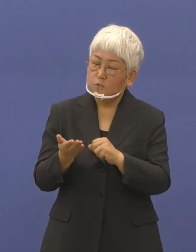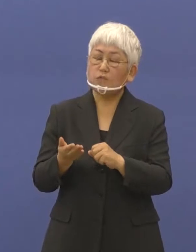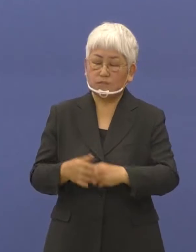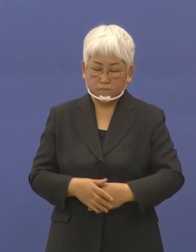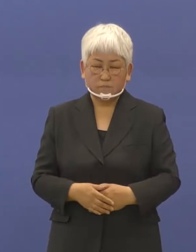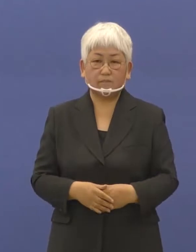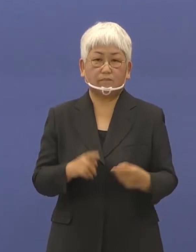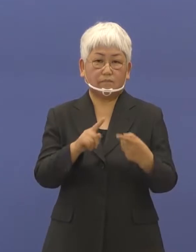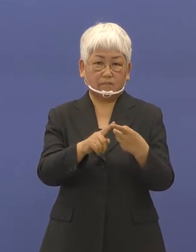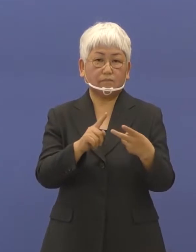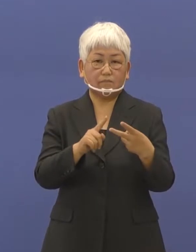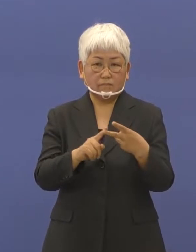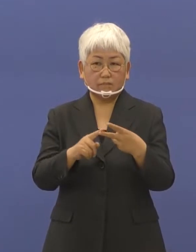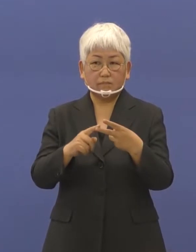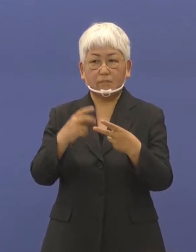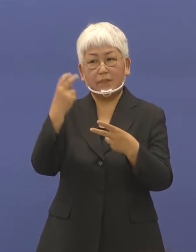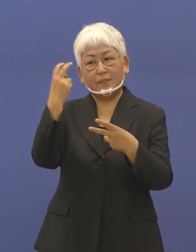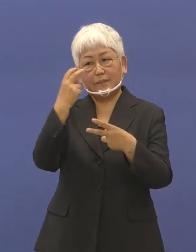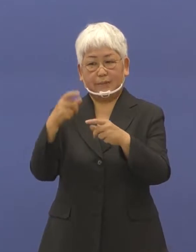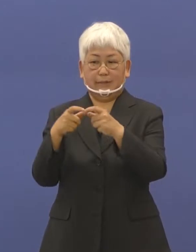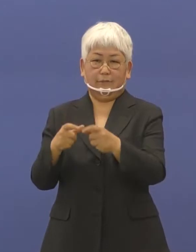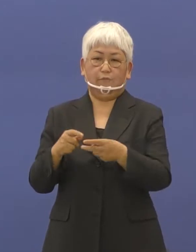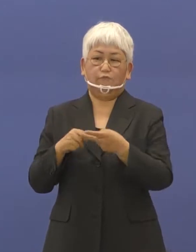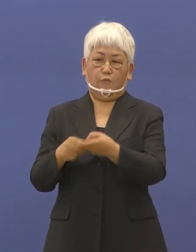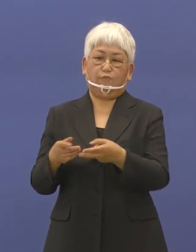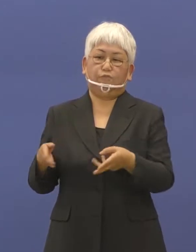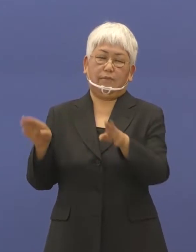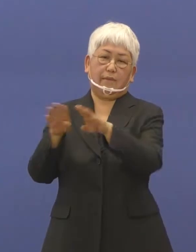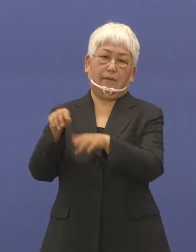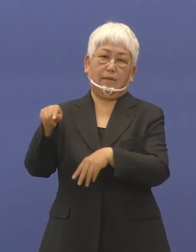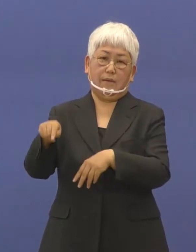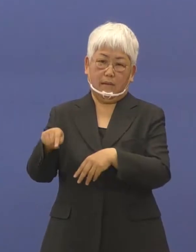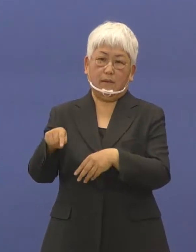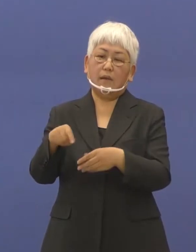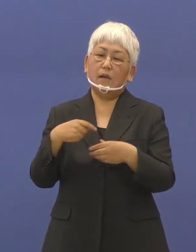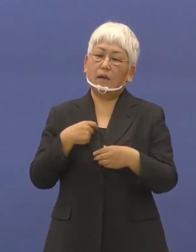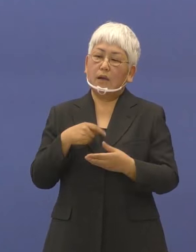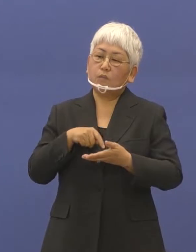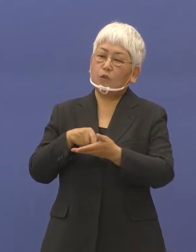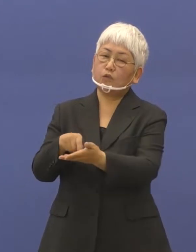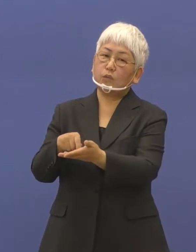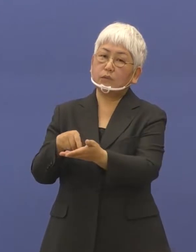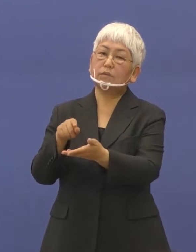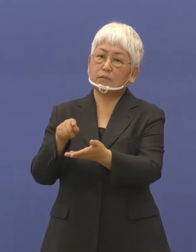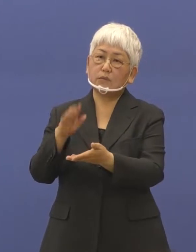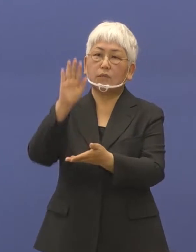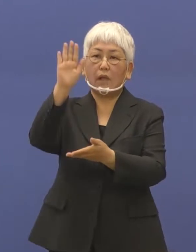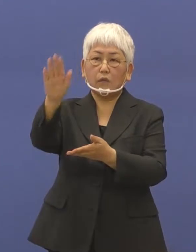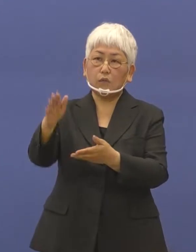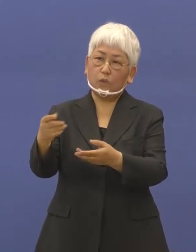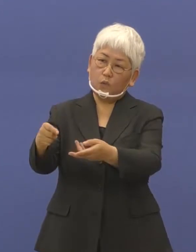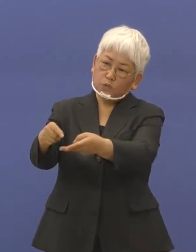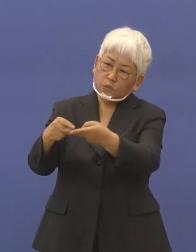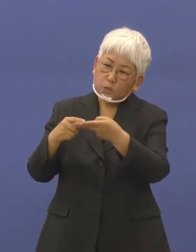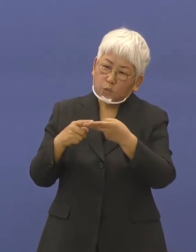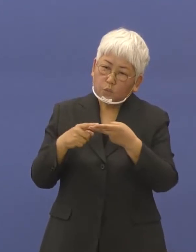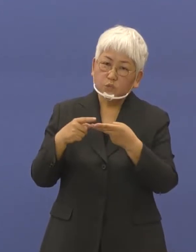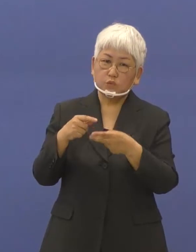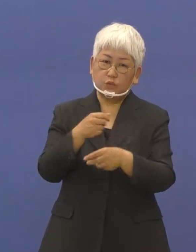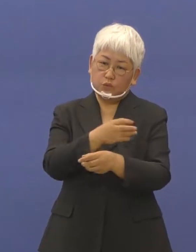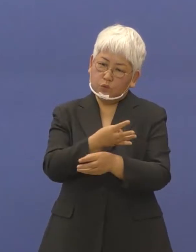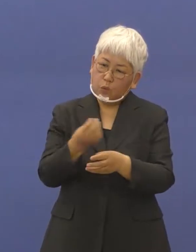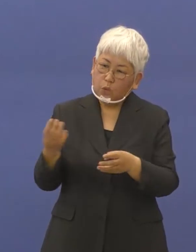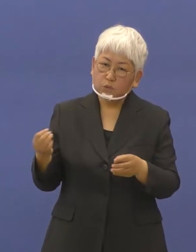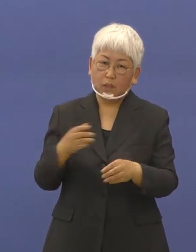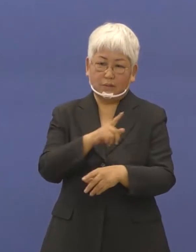と、検査キットの送付センターなんですが、お申し込みされた方が大体どれぐらいで届くのかなというところが気になるところかと思うんです